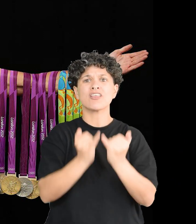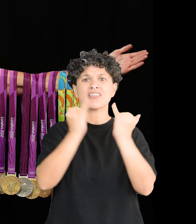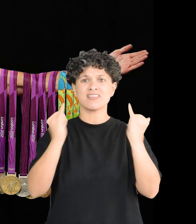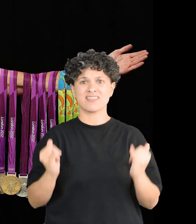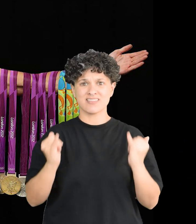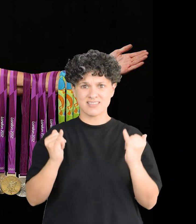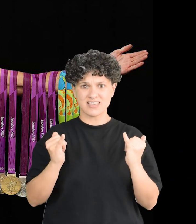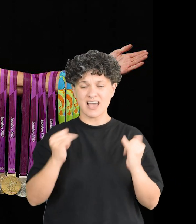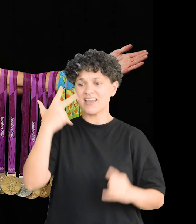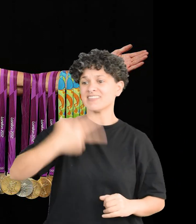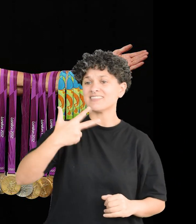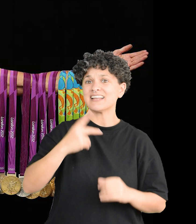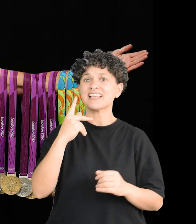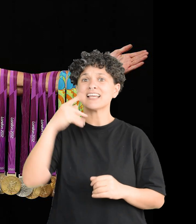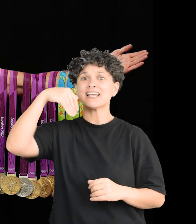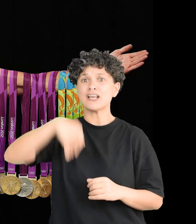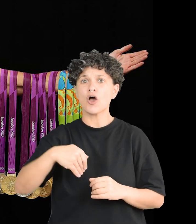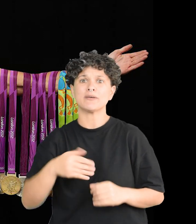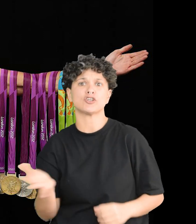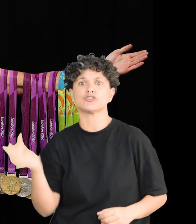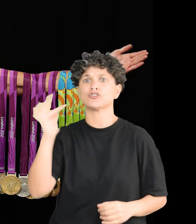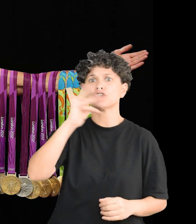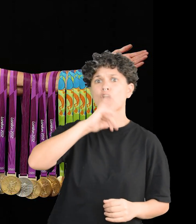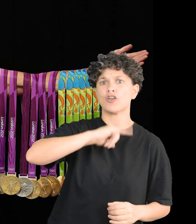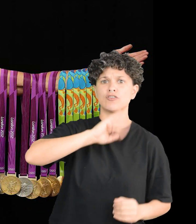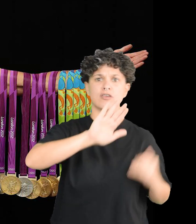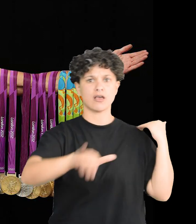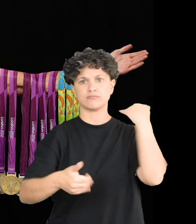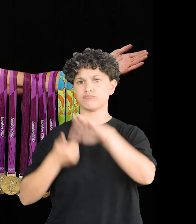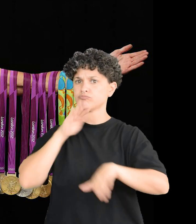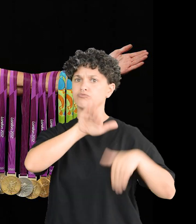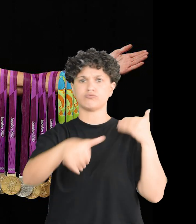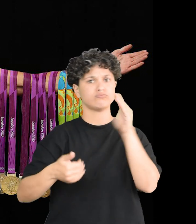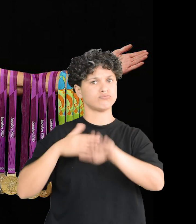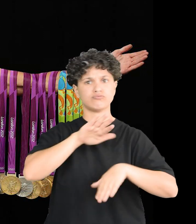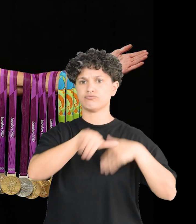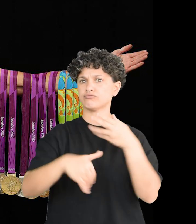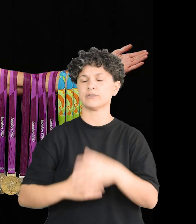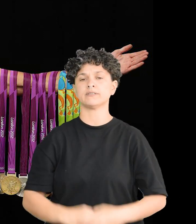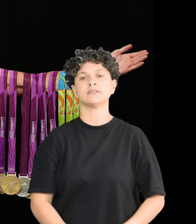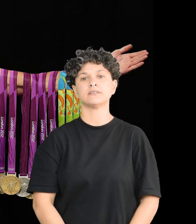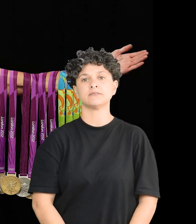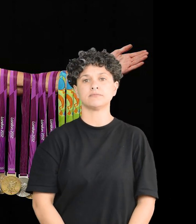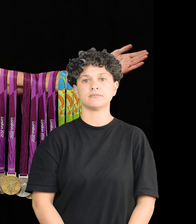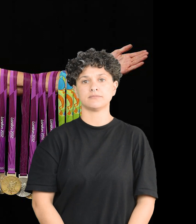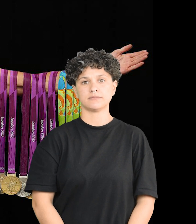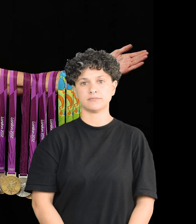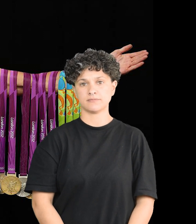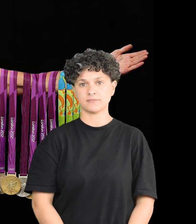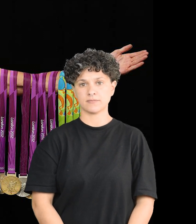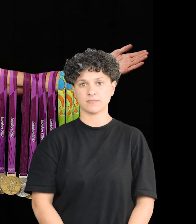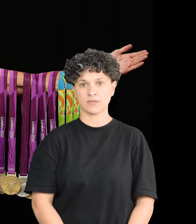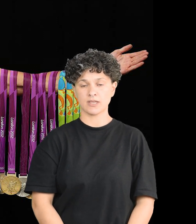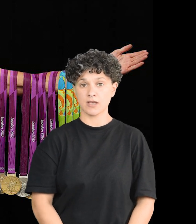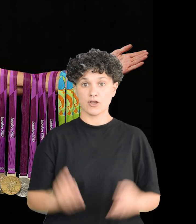día cubriendo una distancia de 13 km de nado en cada sesión de trabajo para